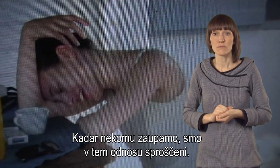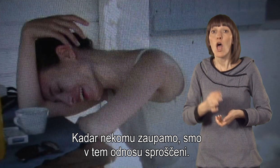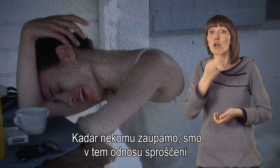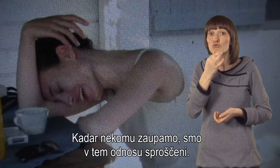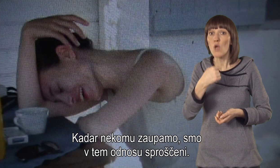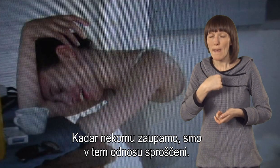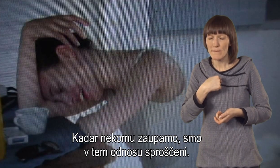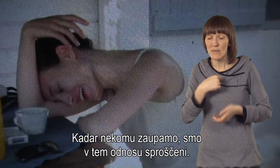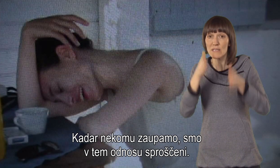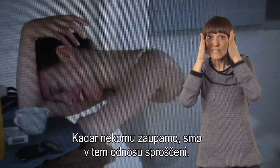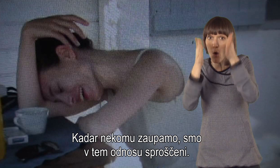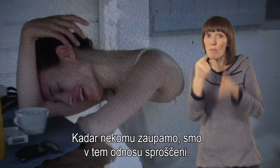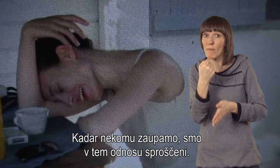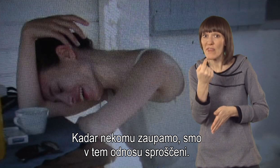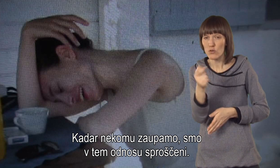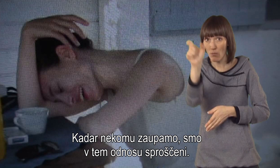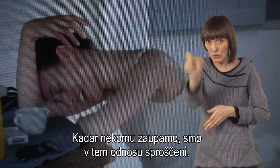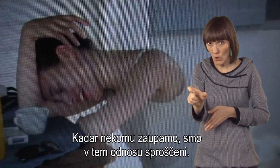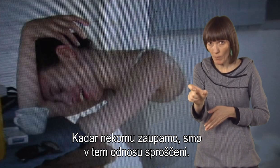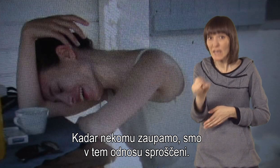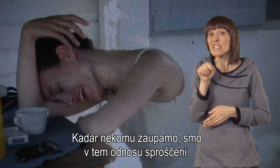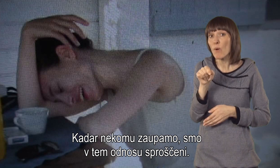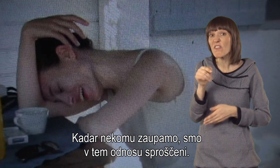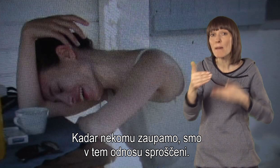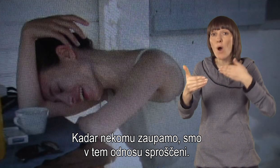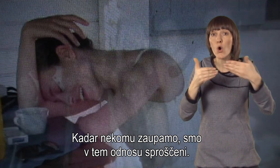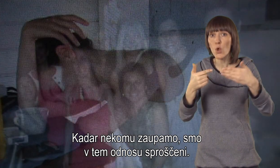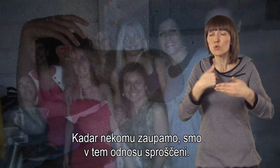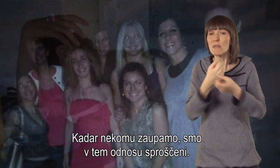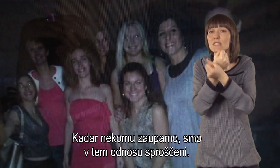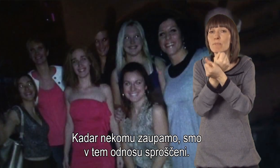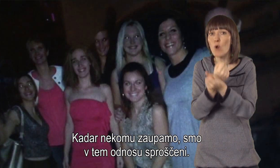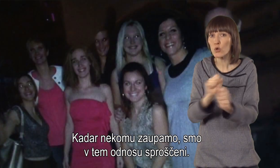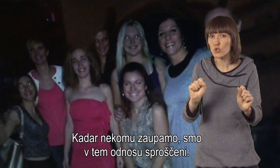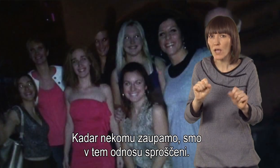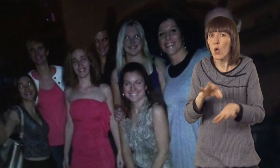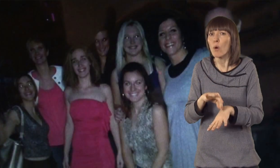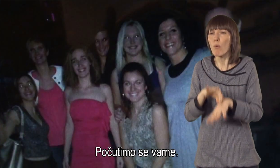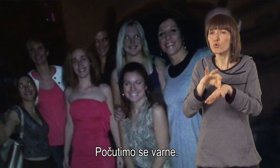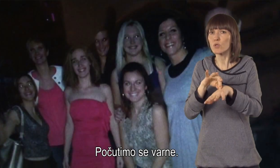Kadar zaupamo nekomu, takrat smo v tem odnosu sproščeni, se čutimo